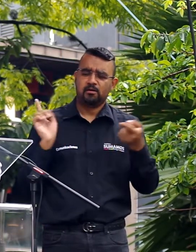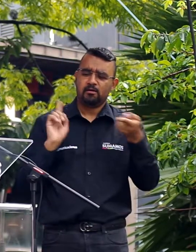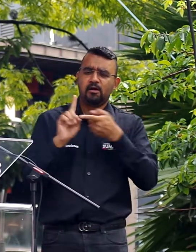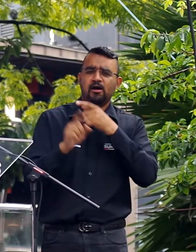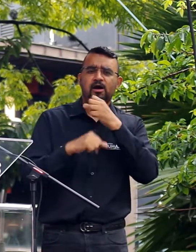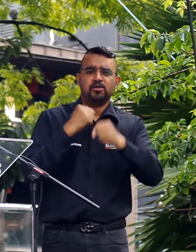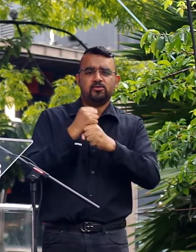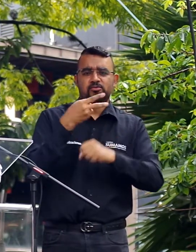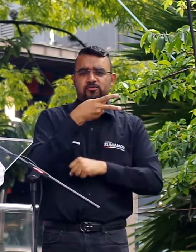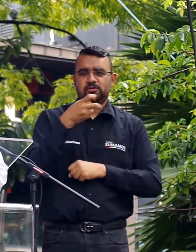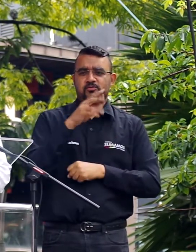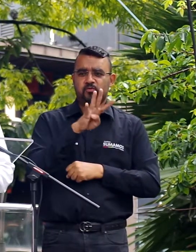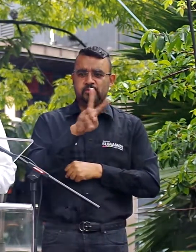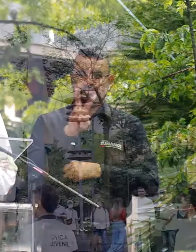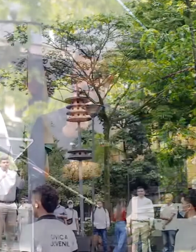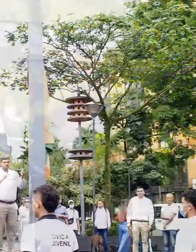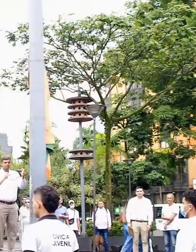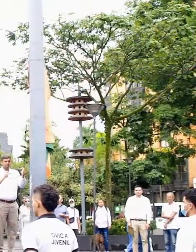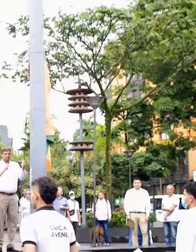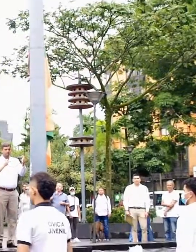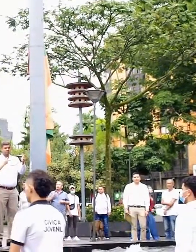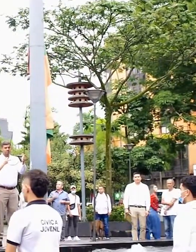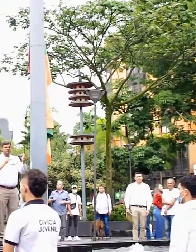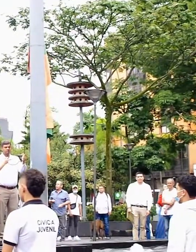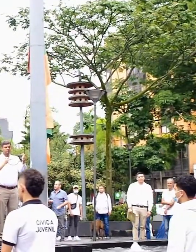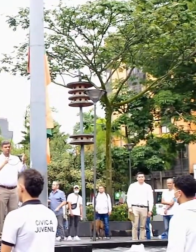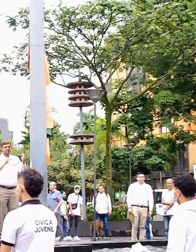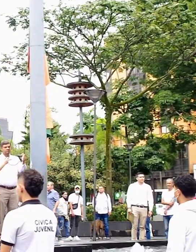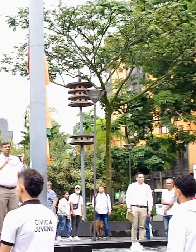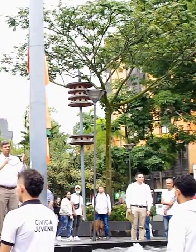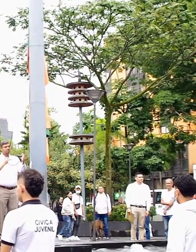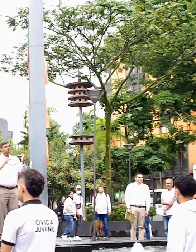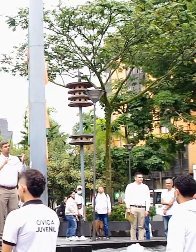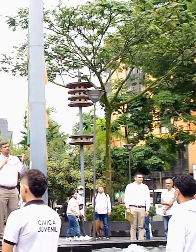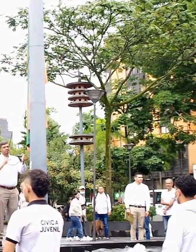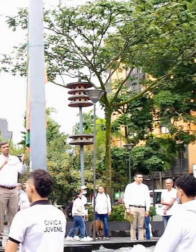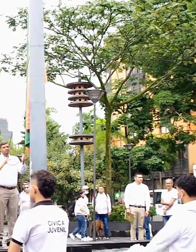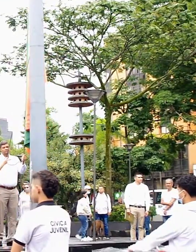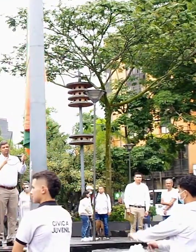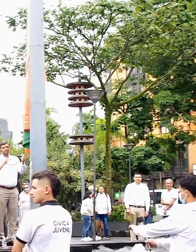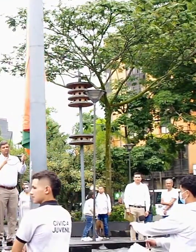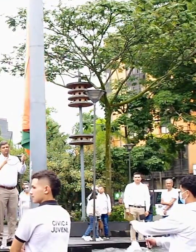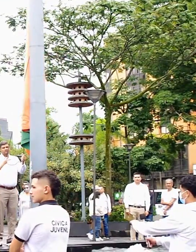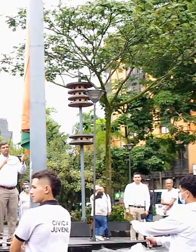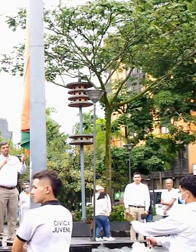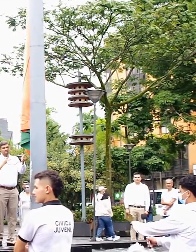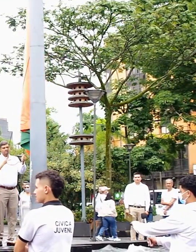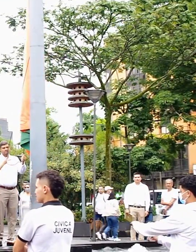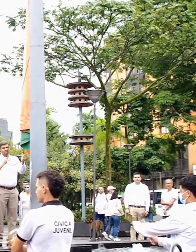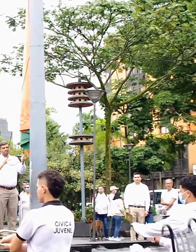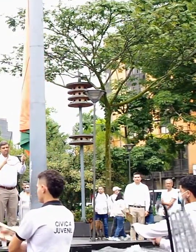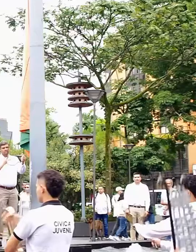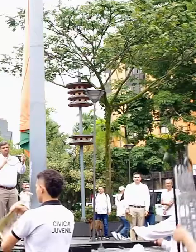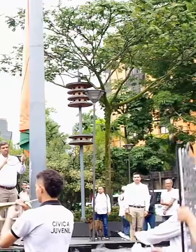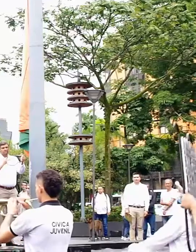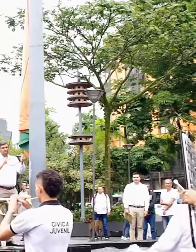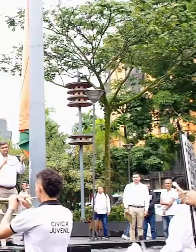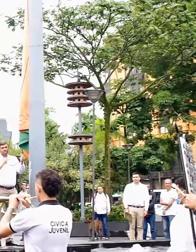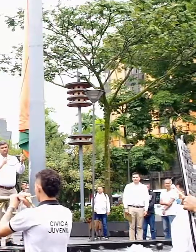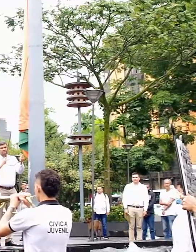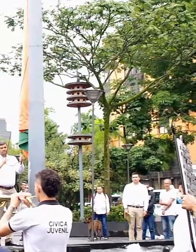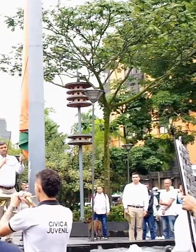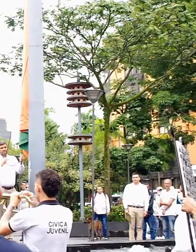de Envigado. Expresión. Al hombro. ¡Ah!